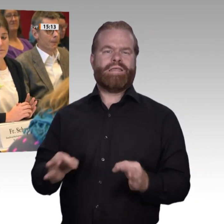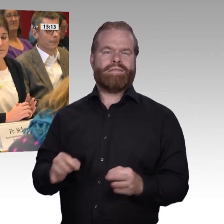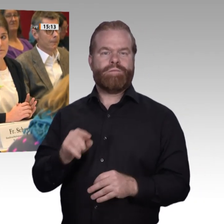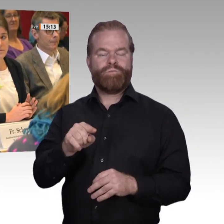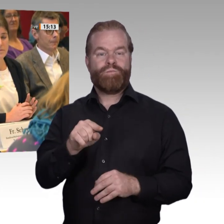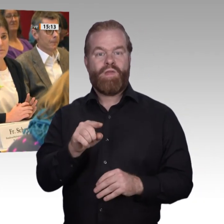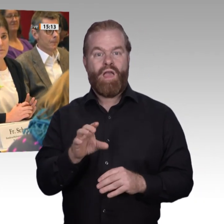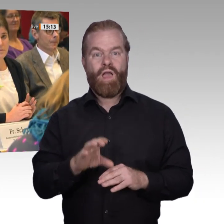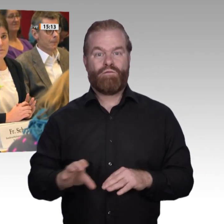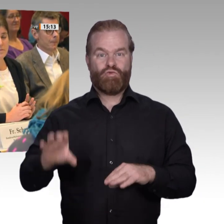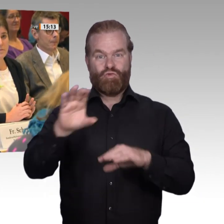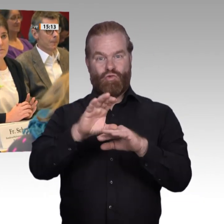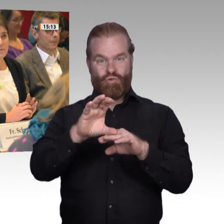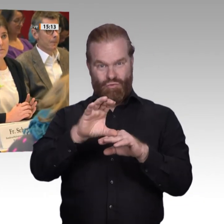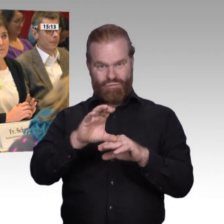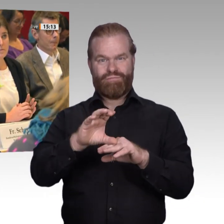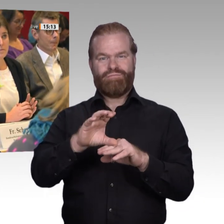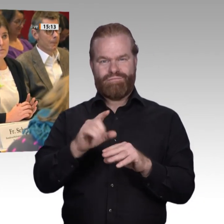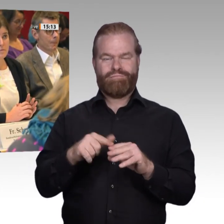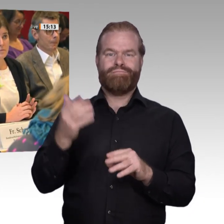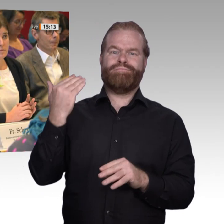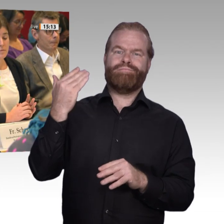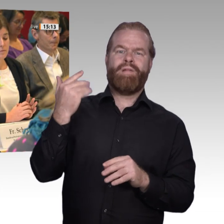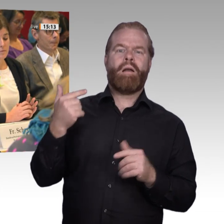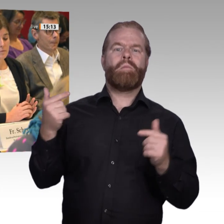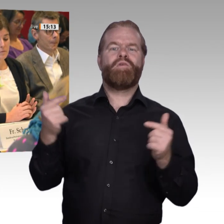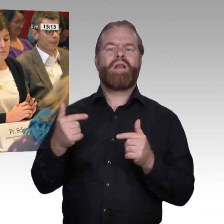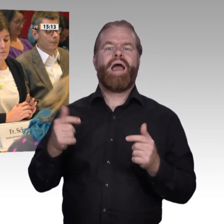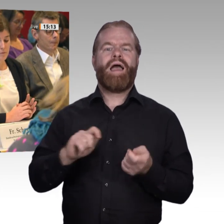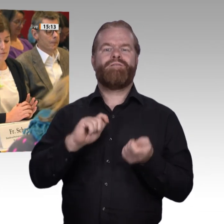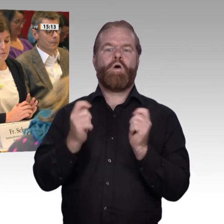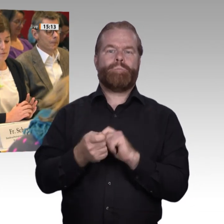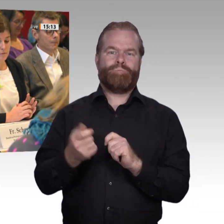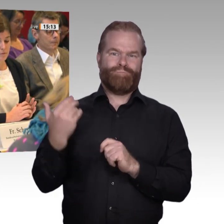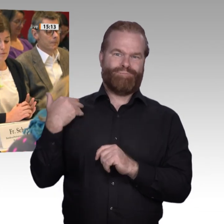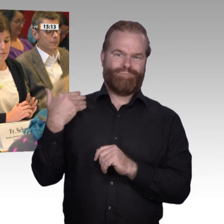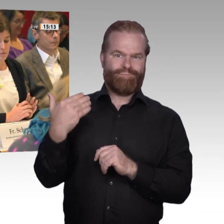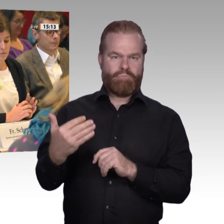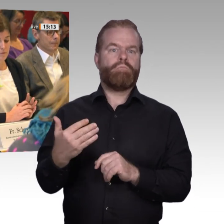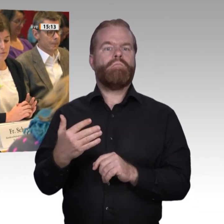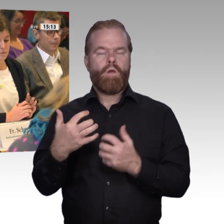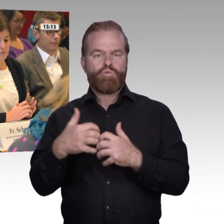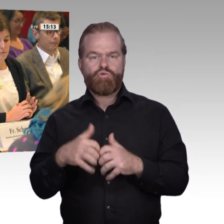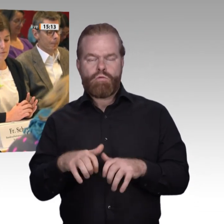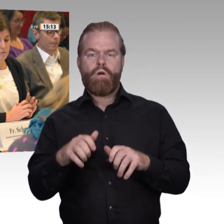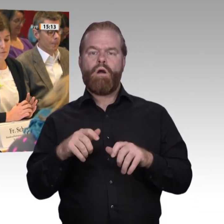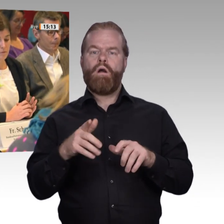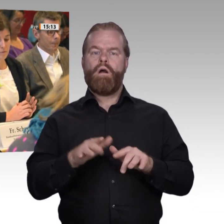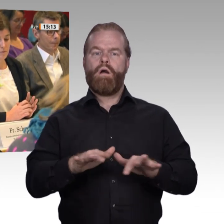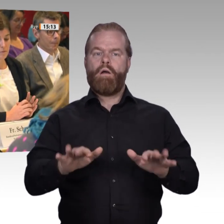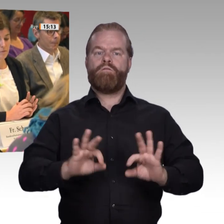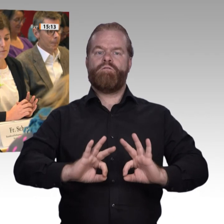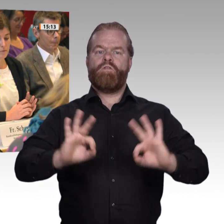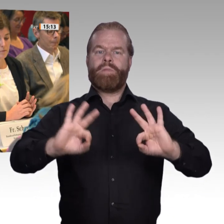schon zu Verbesserungen geführt, was aber aus unserer Sicht immer noch nicht ausreichend ist. Die Verbände der freien Wohlfahrtspflege setzen sich dafür ein, ein System